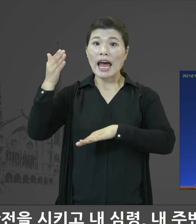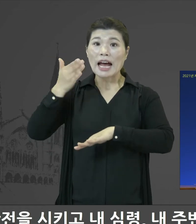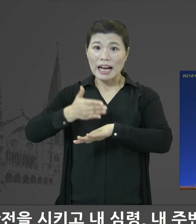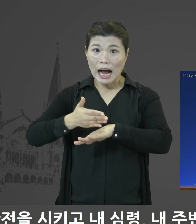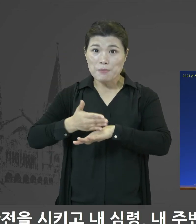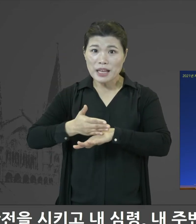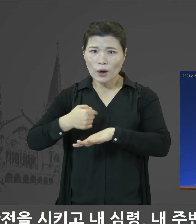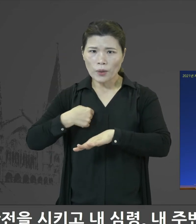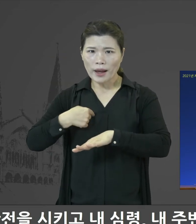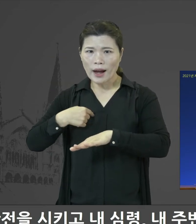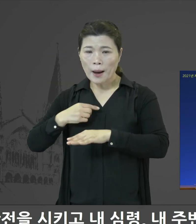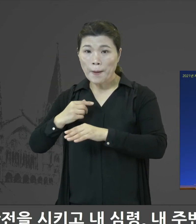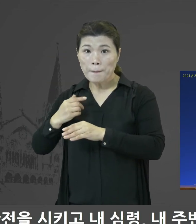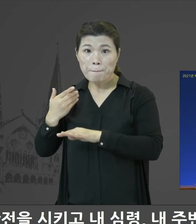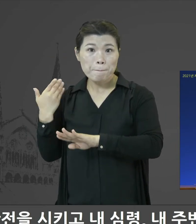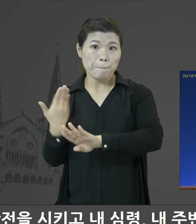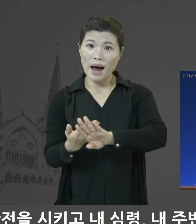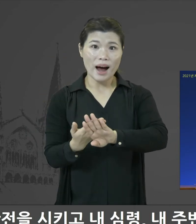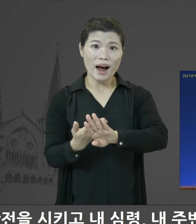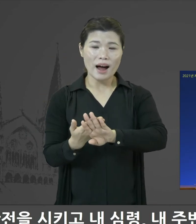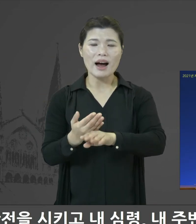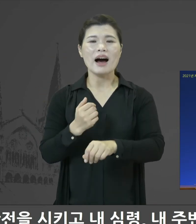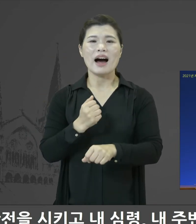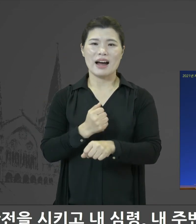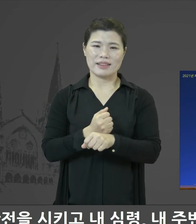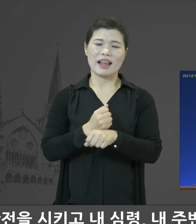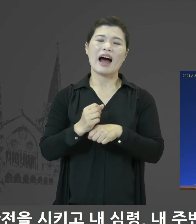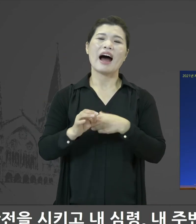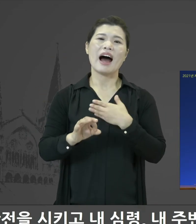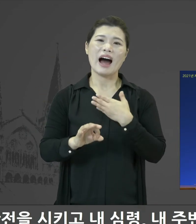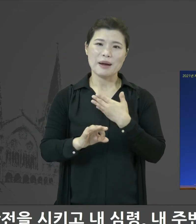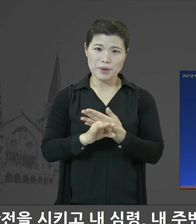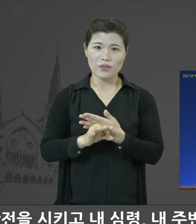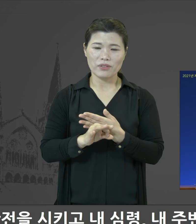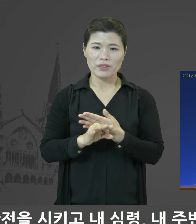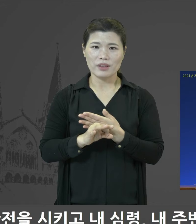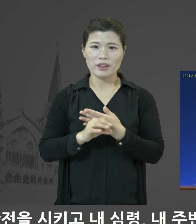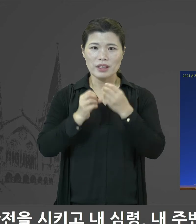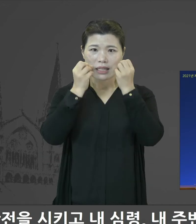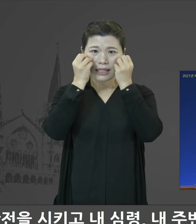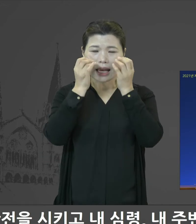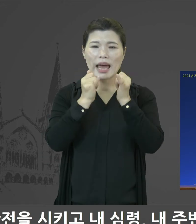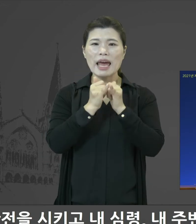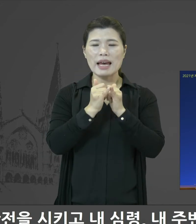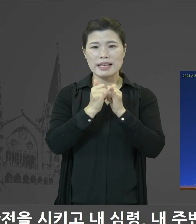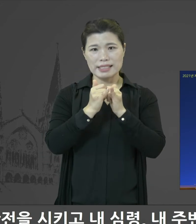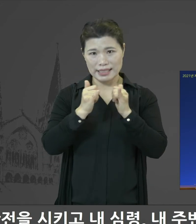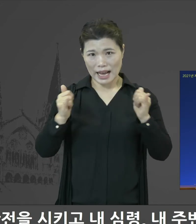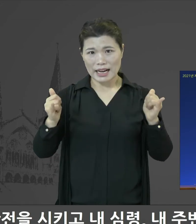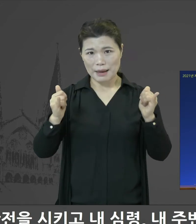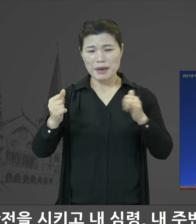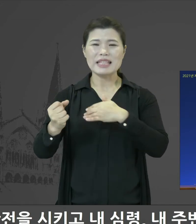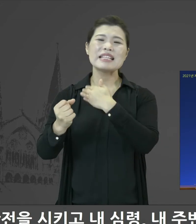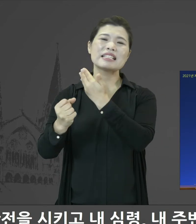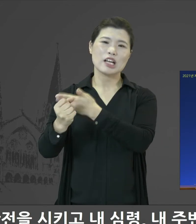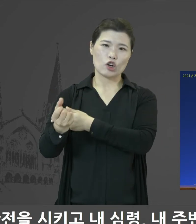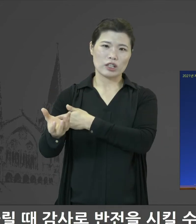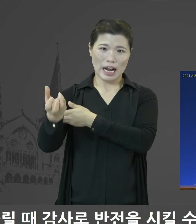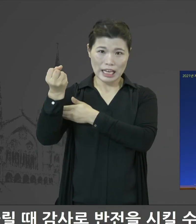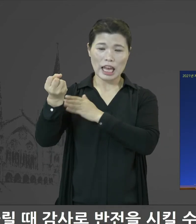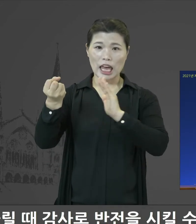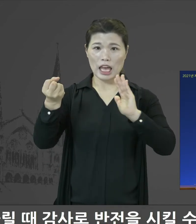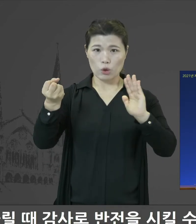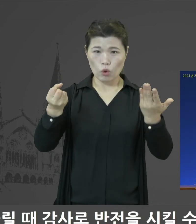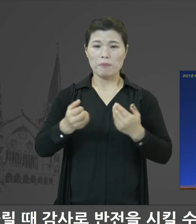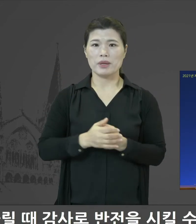수 있는 성도가 새 사람의 능력과 힘을 가진 성도인 줄로 아시고 그